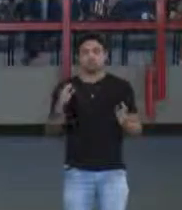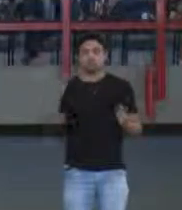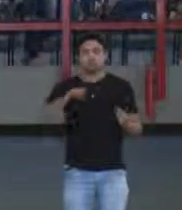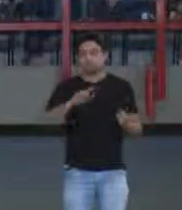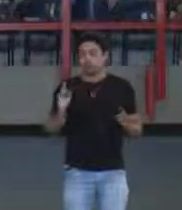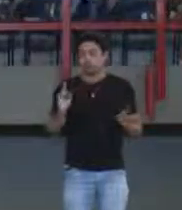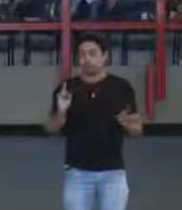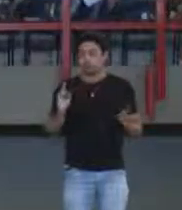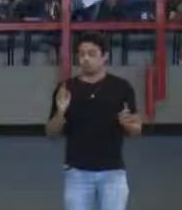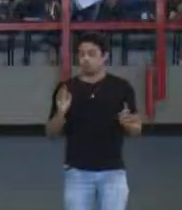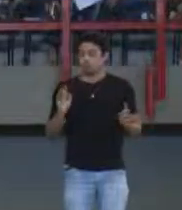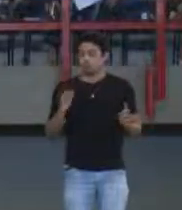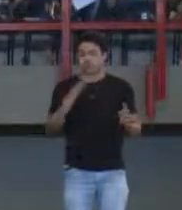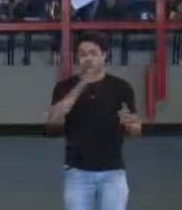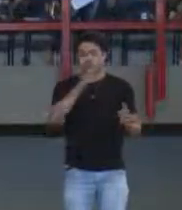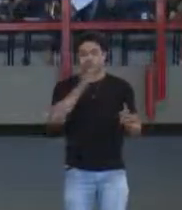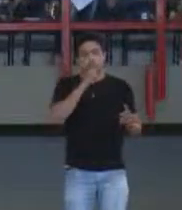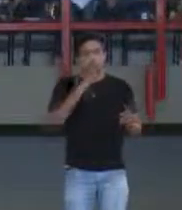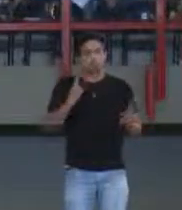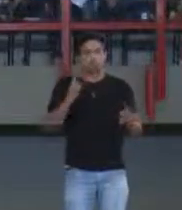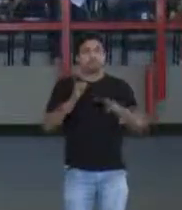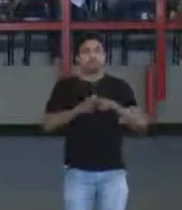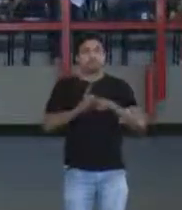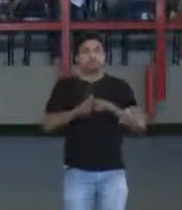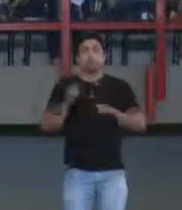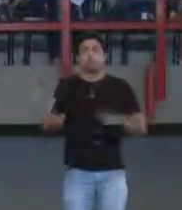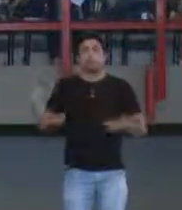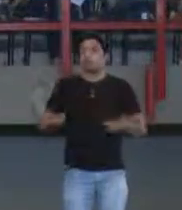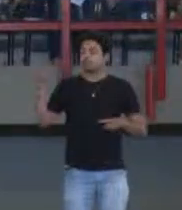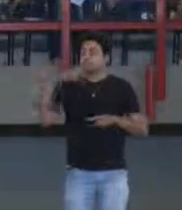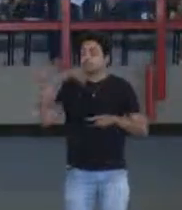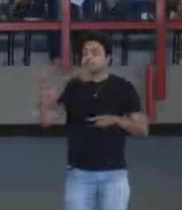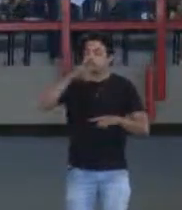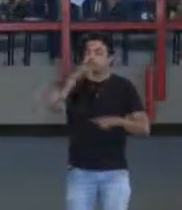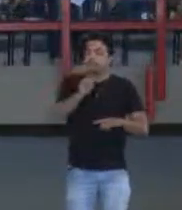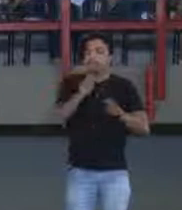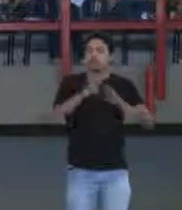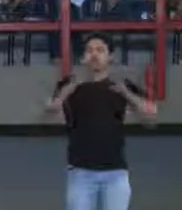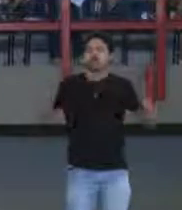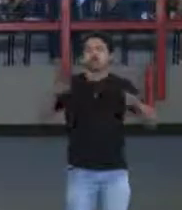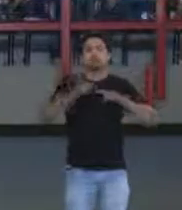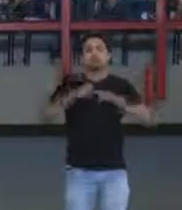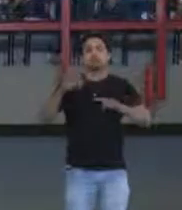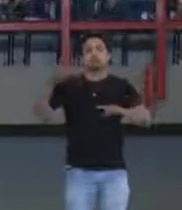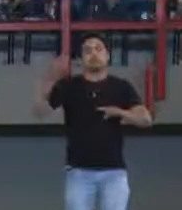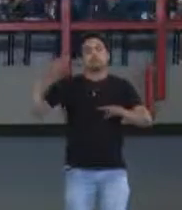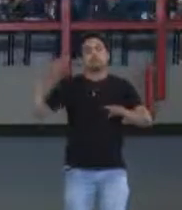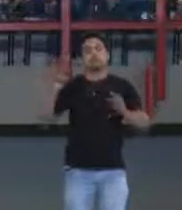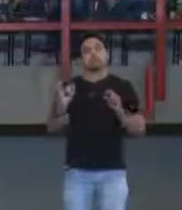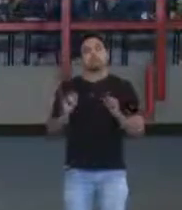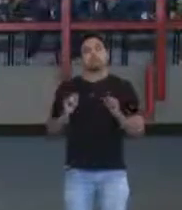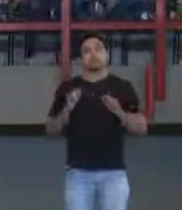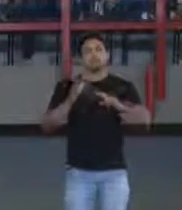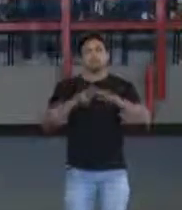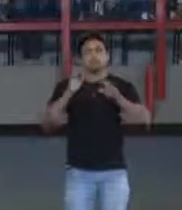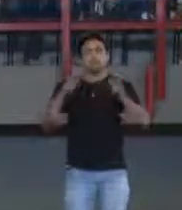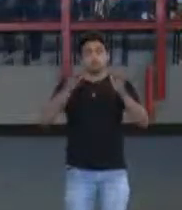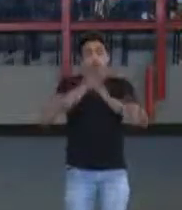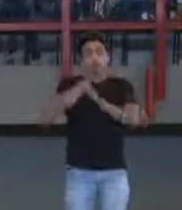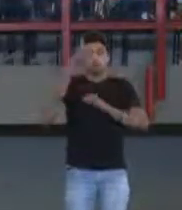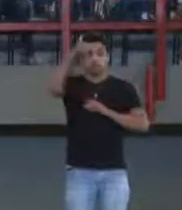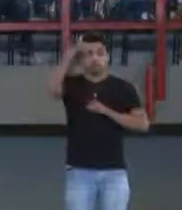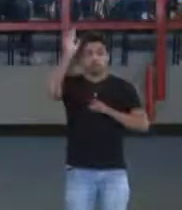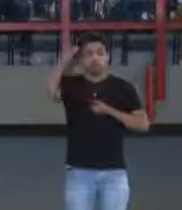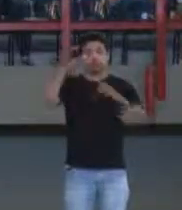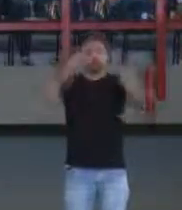ou não? Não. Por que essa média dessa questão é diferente da média da questão anterior? A média da questão anterior eu